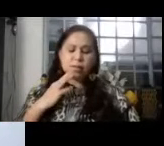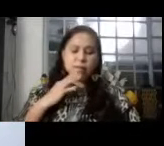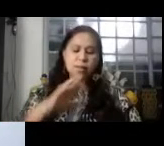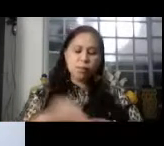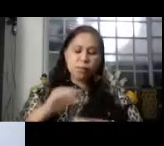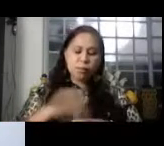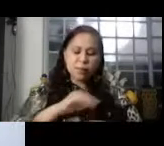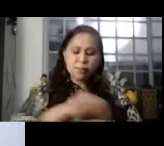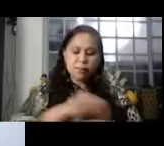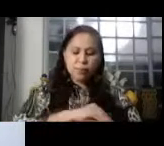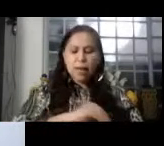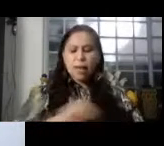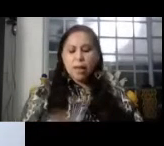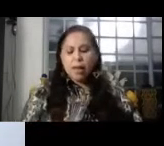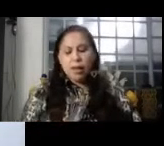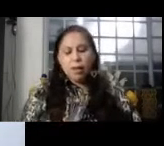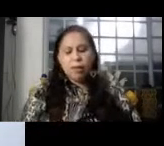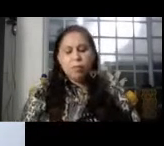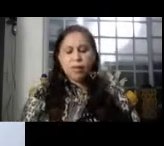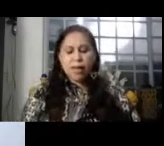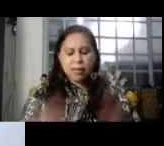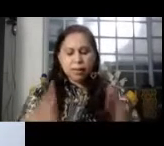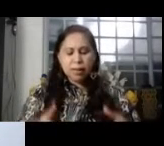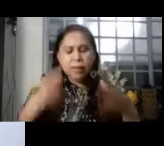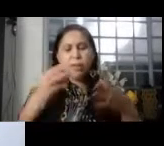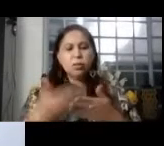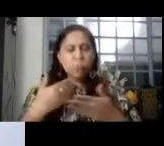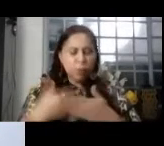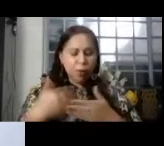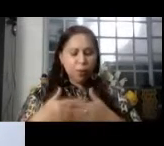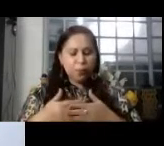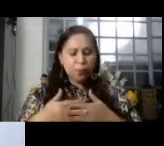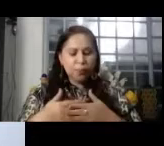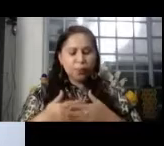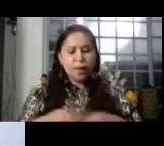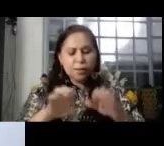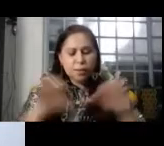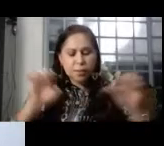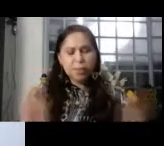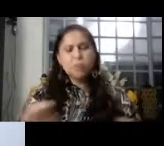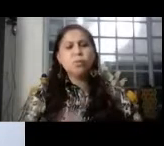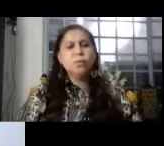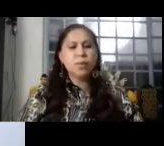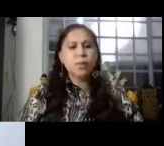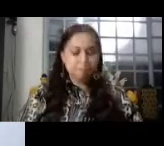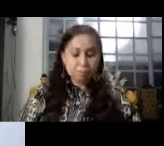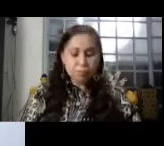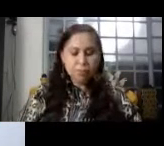esses autores. É uma das que estudou esse tipo de